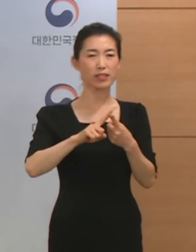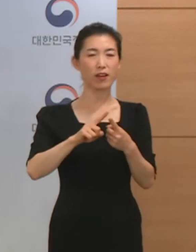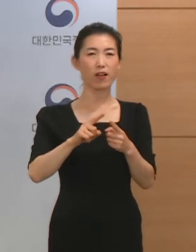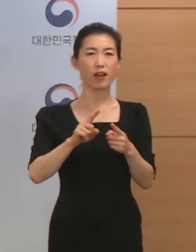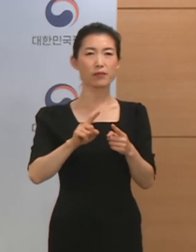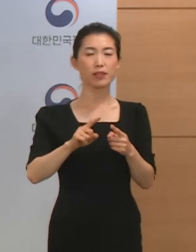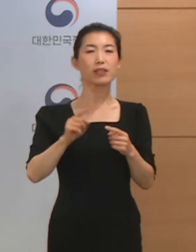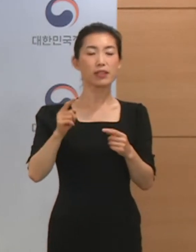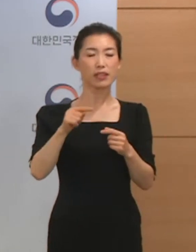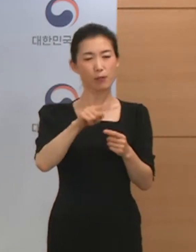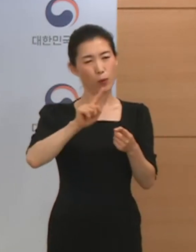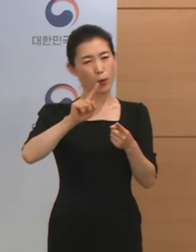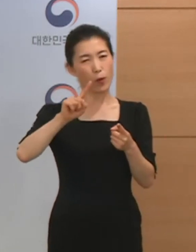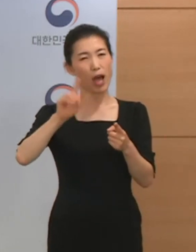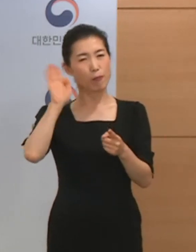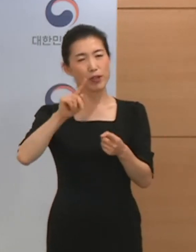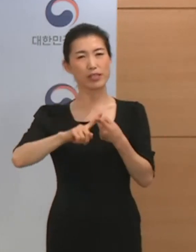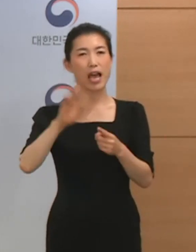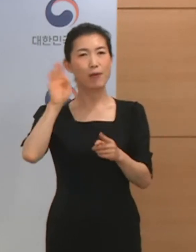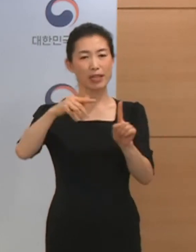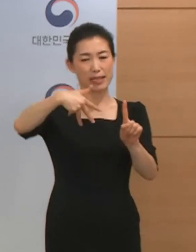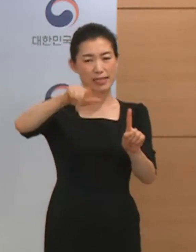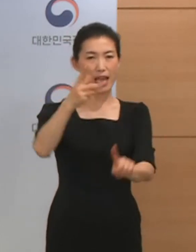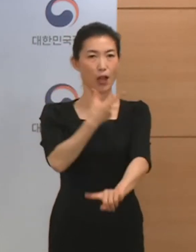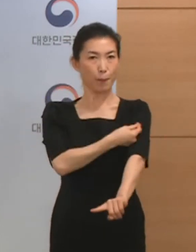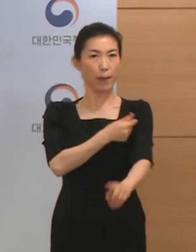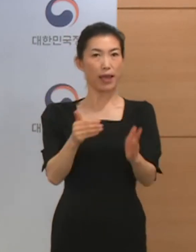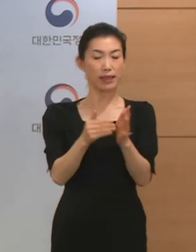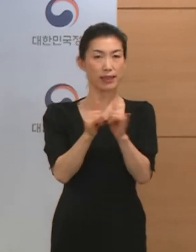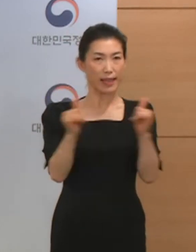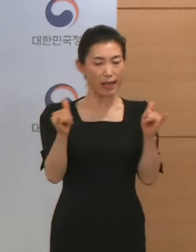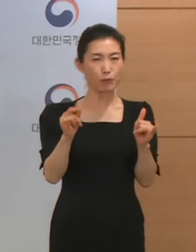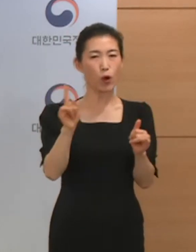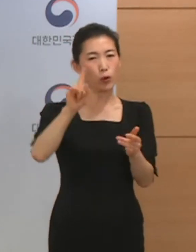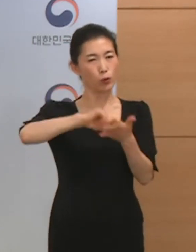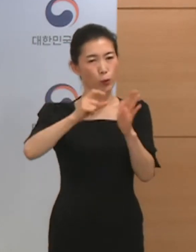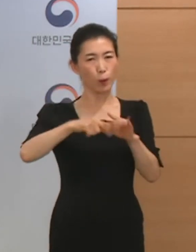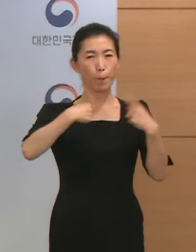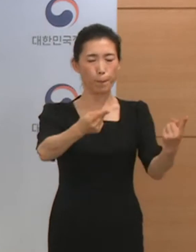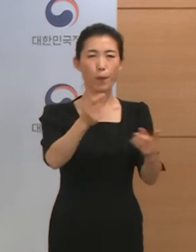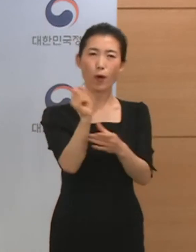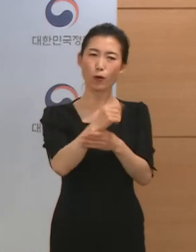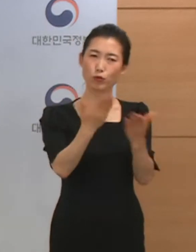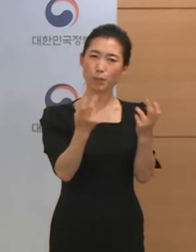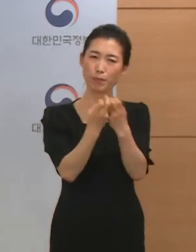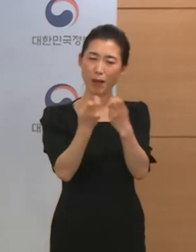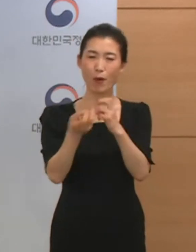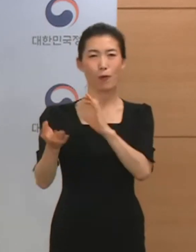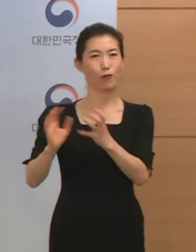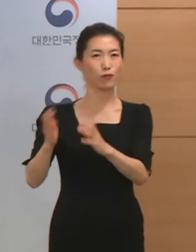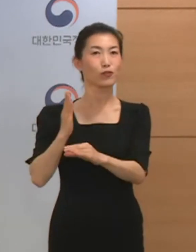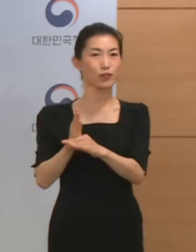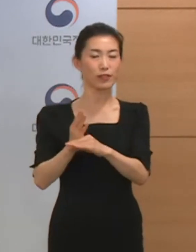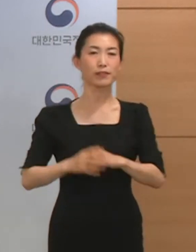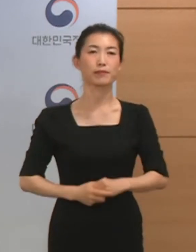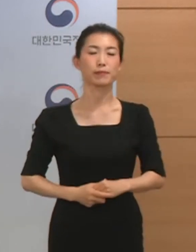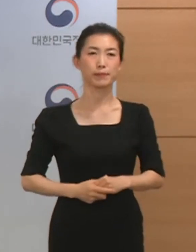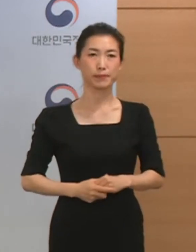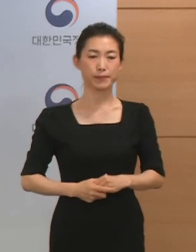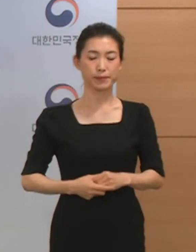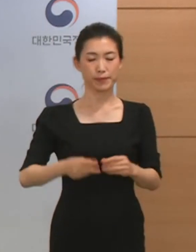접종 대상자들이 좀 더 원활히 참여할 수 있는 방안들도 함께 강구하고 있습니다. 네, 두 번째